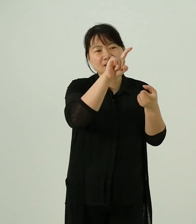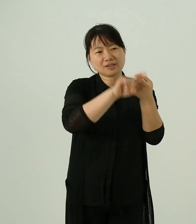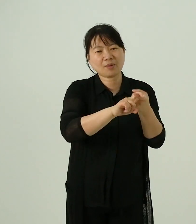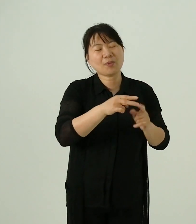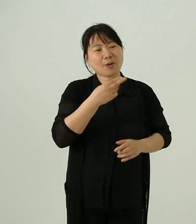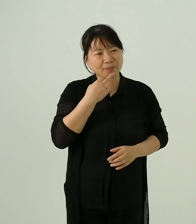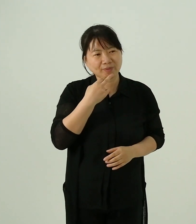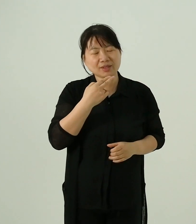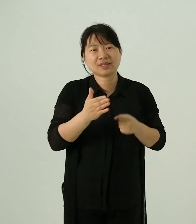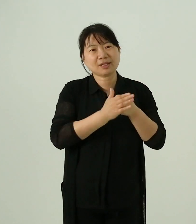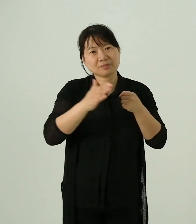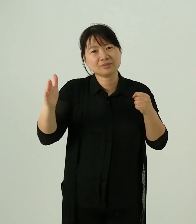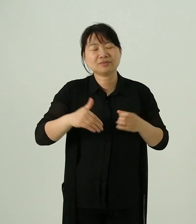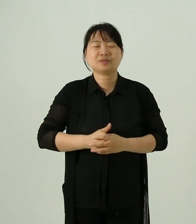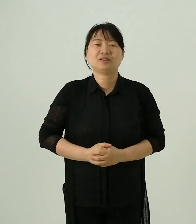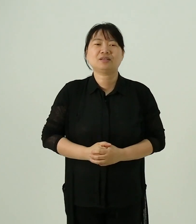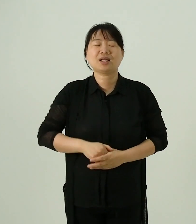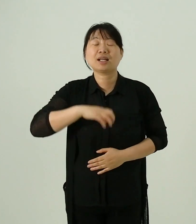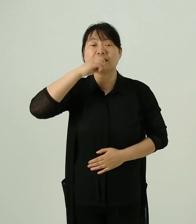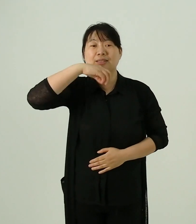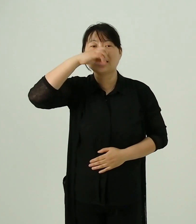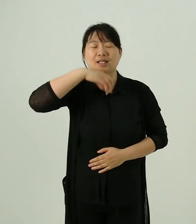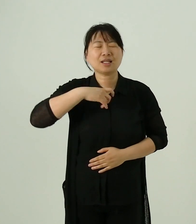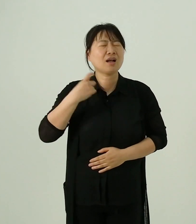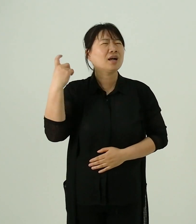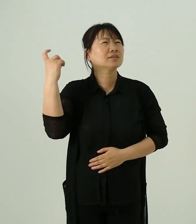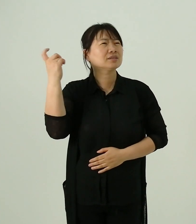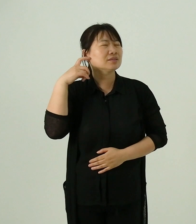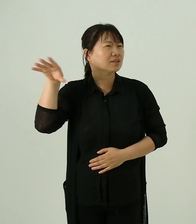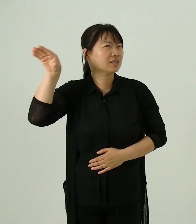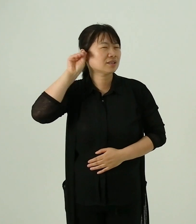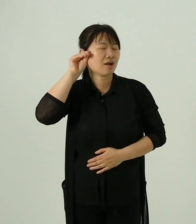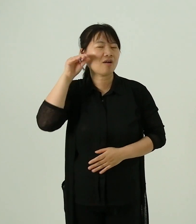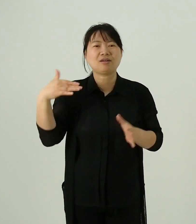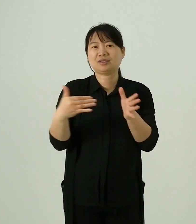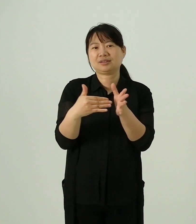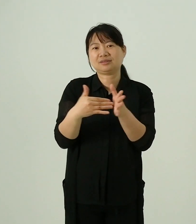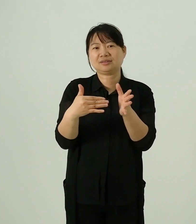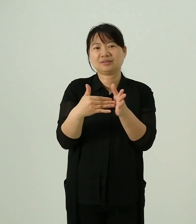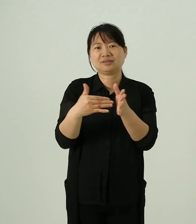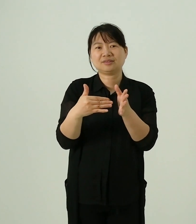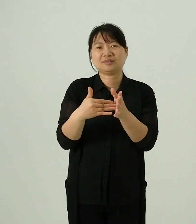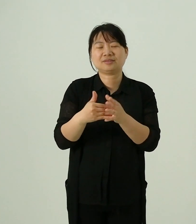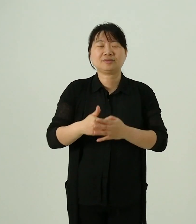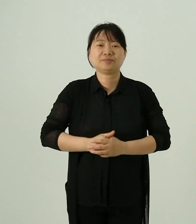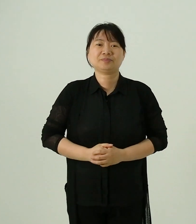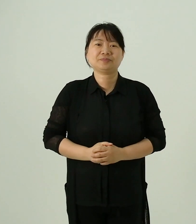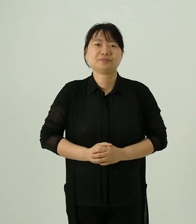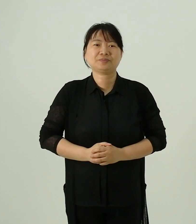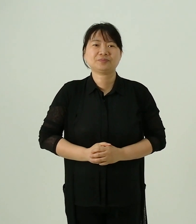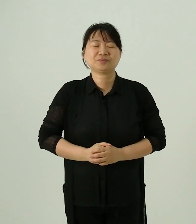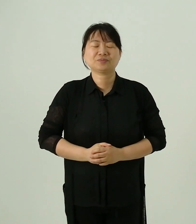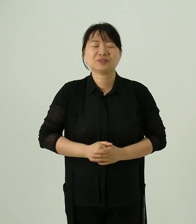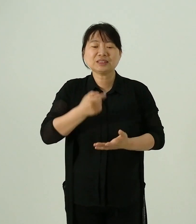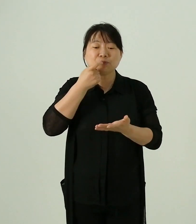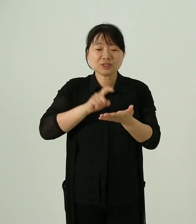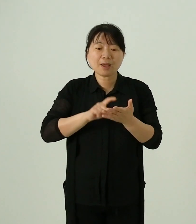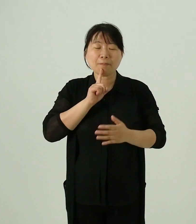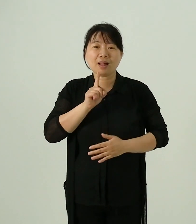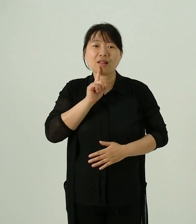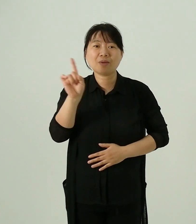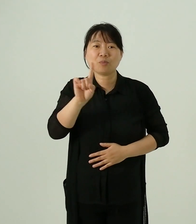결부시키지 아니함이라. 그냥 들은 걸로 끝나버리는 거예요. 쉽게